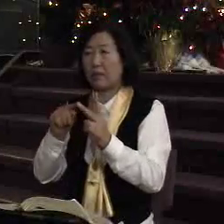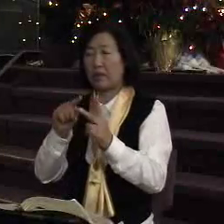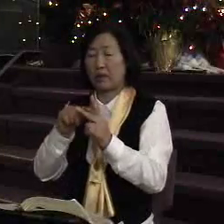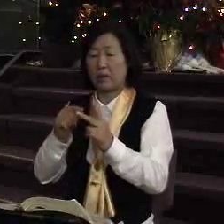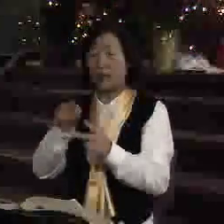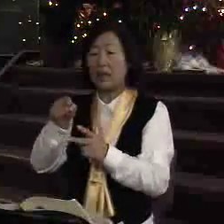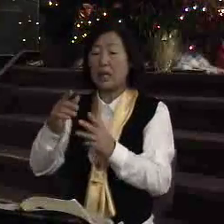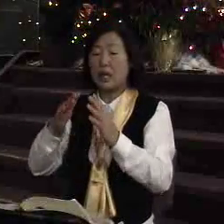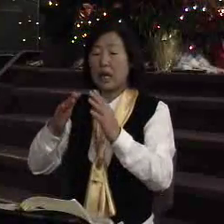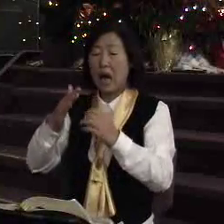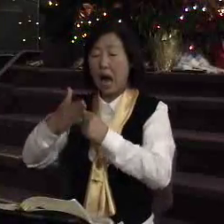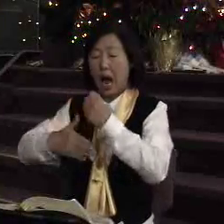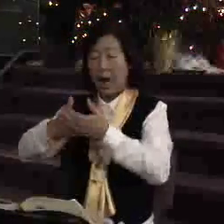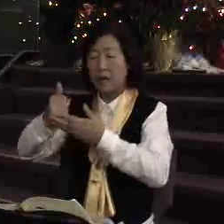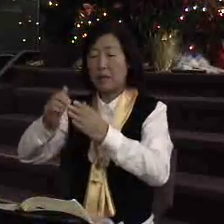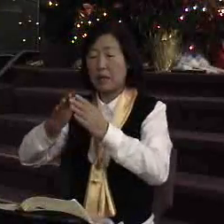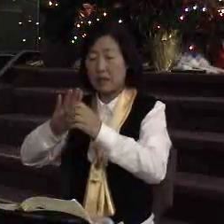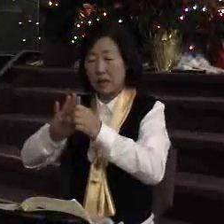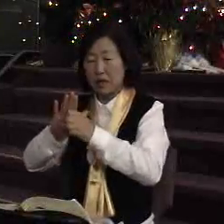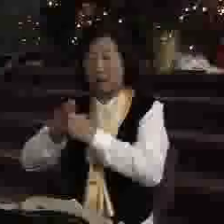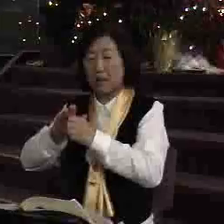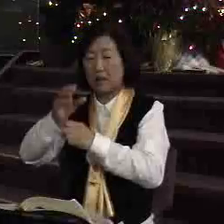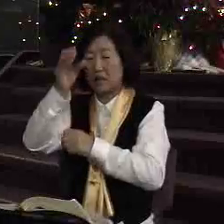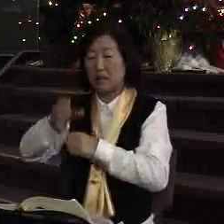그러한 하나님의 사랑을 십자가에서 발견했는데